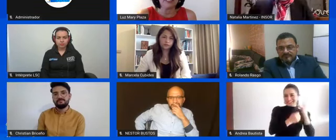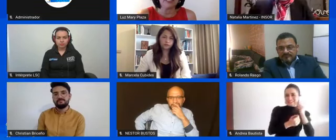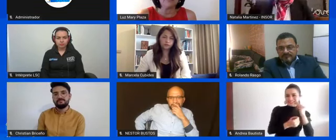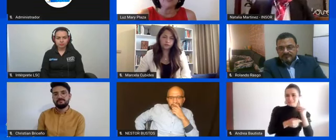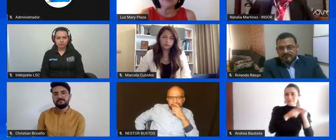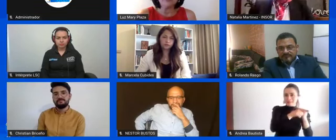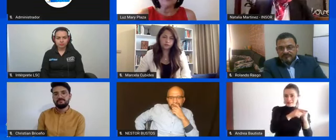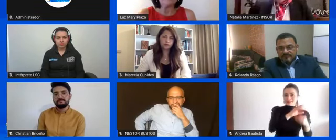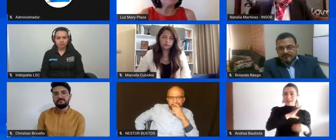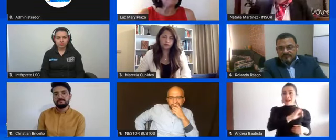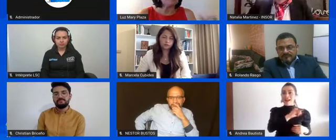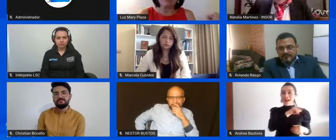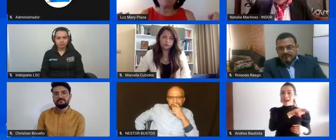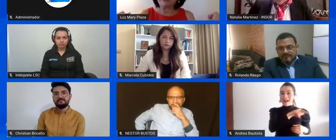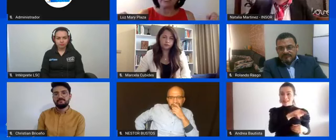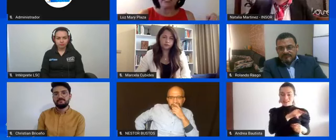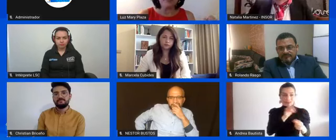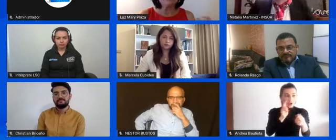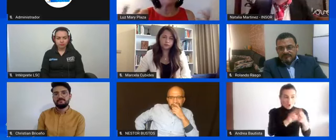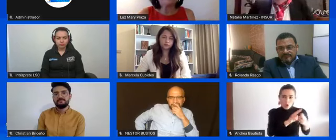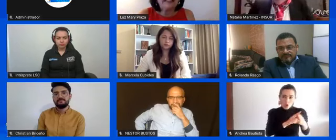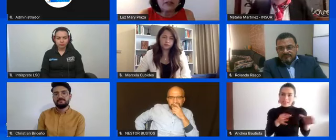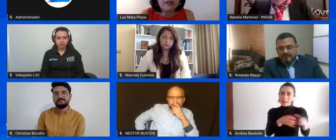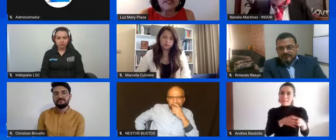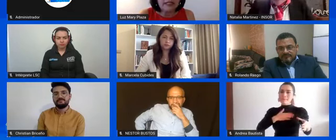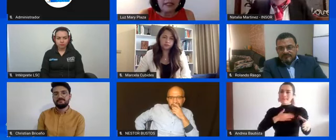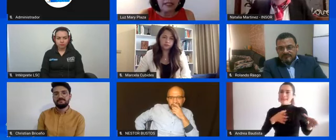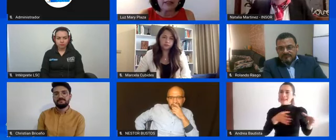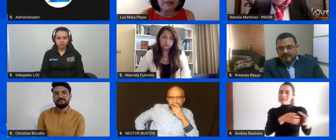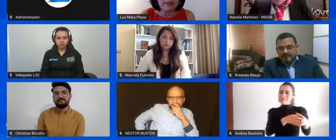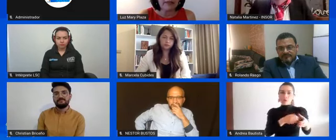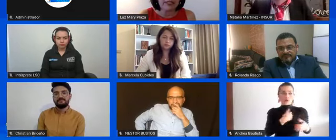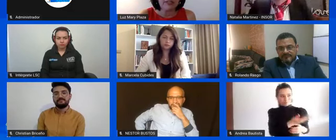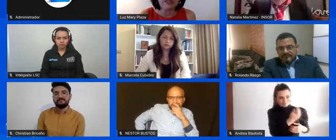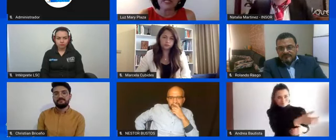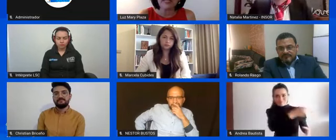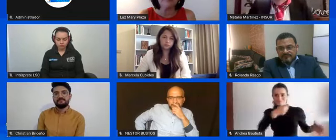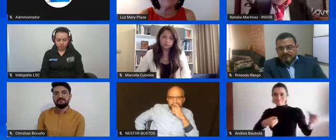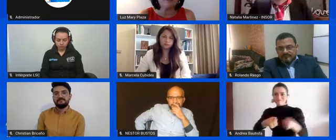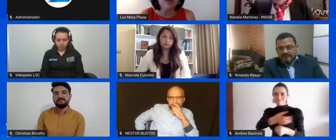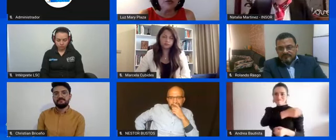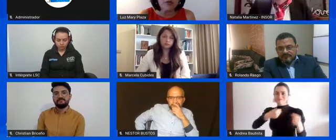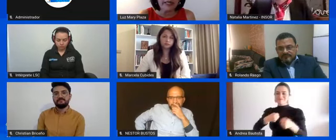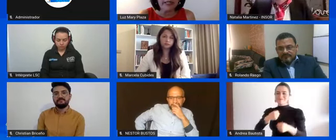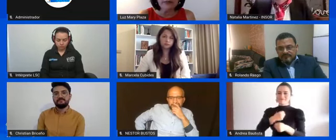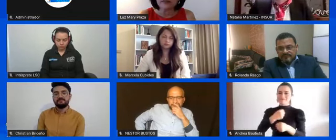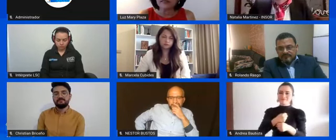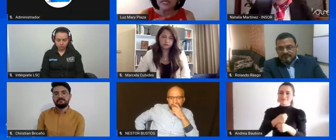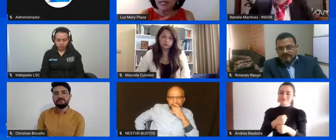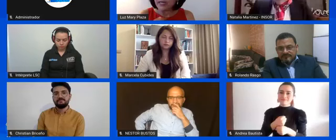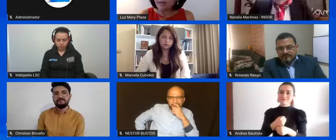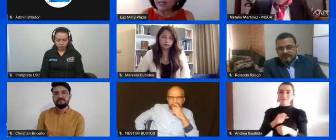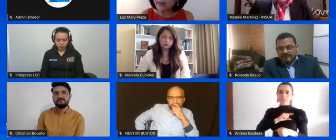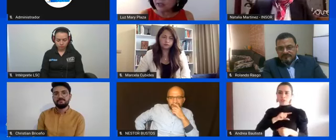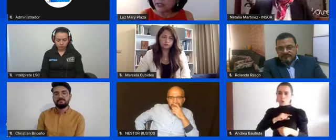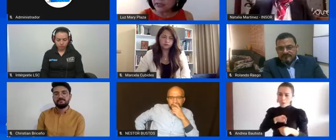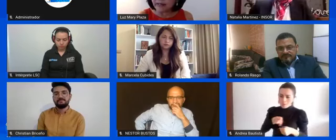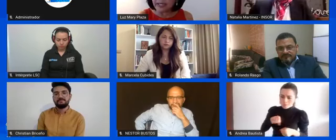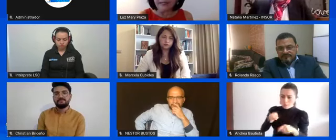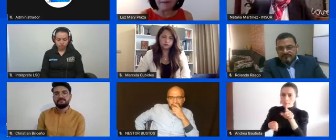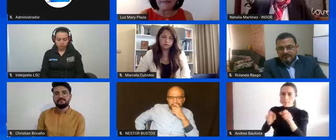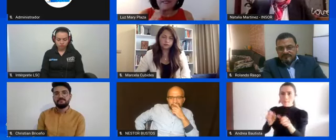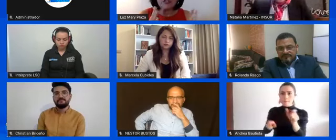formado un equipo, y empezamos, y el INSOR tenía también, el INSOR tenía gente muy buena, entonces